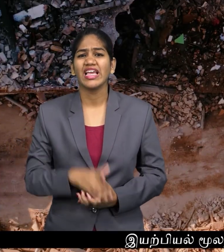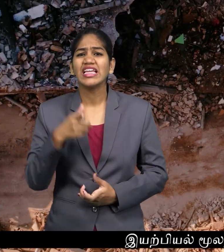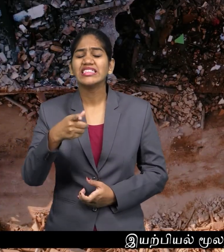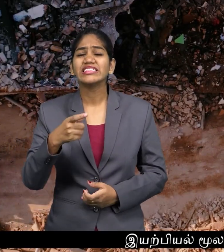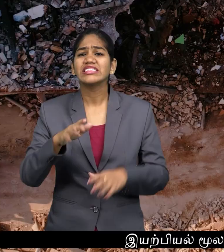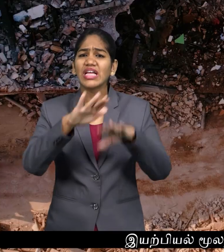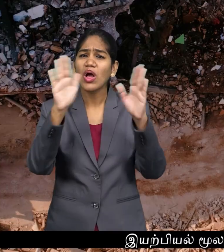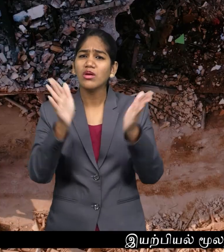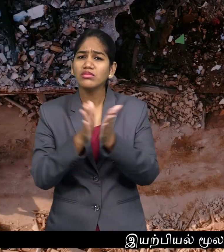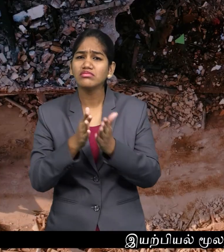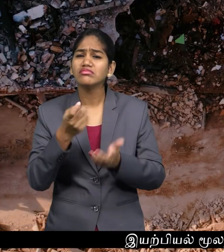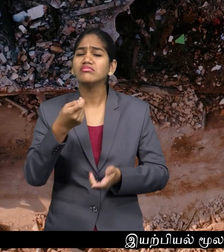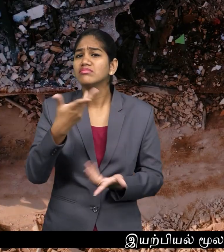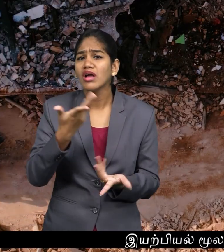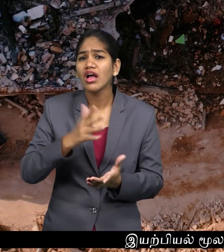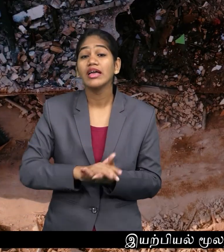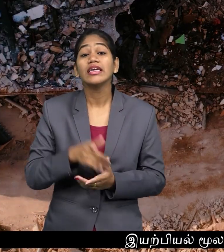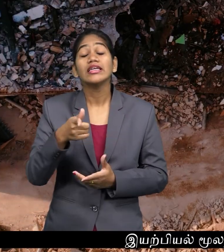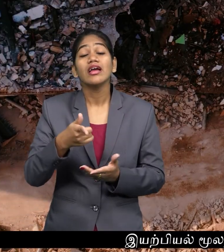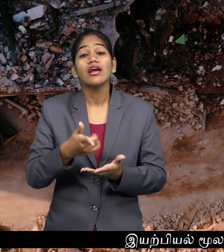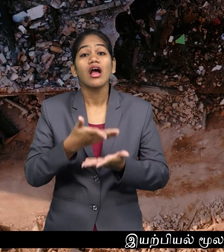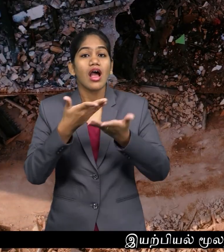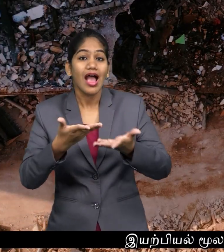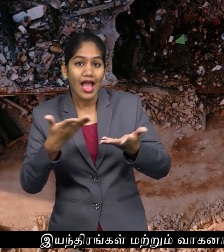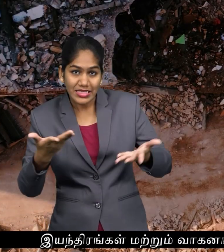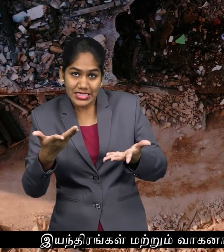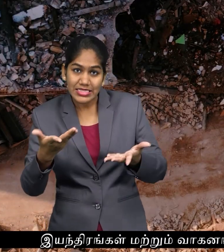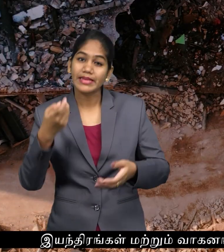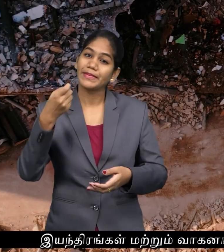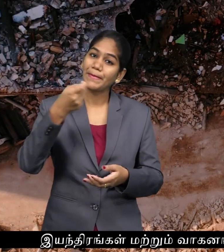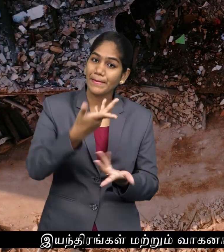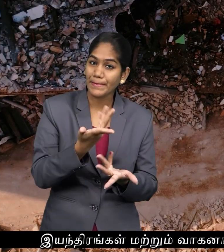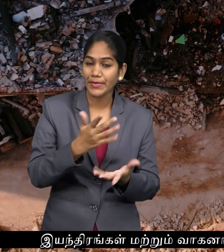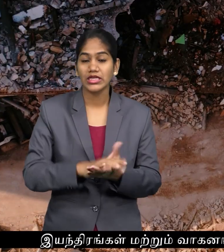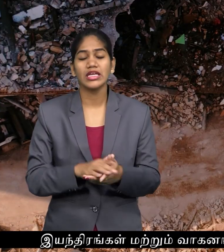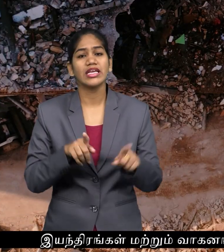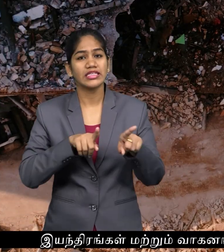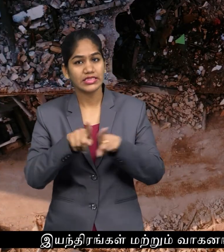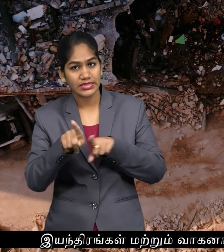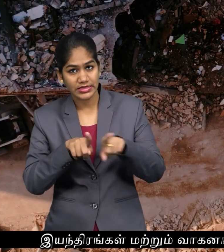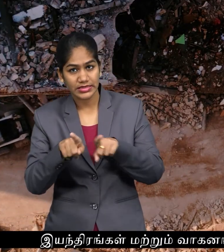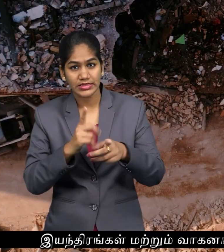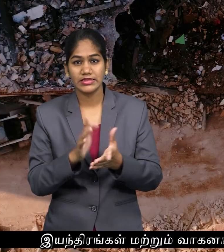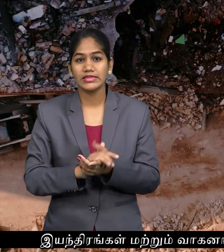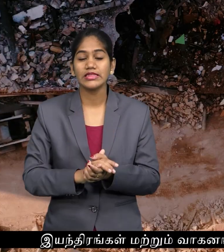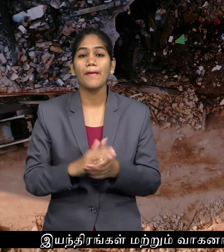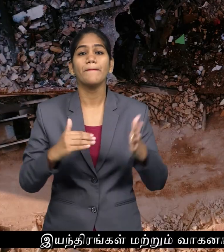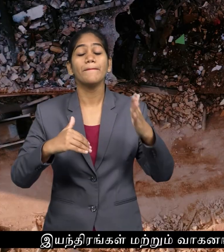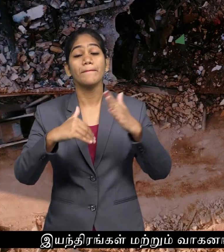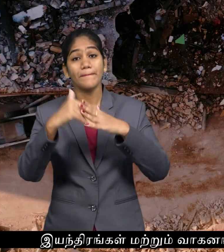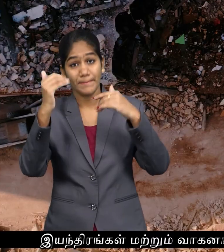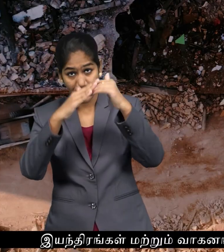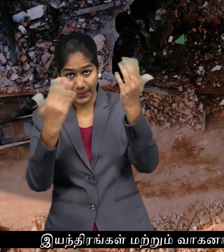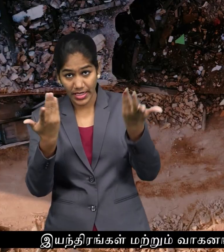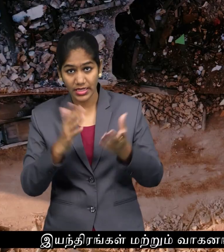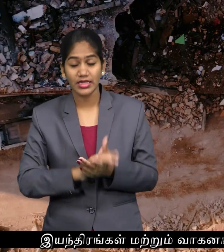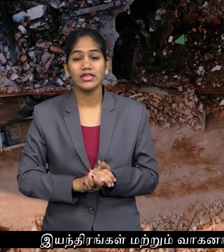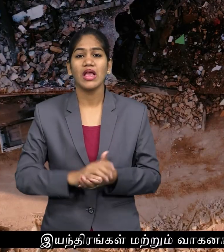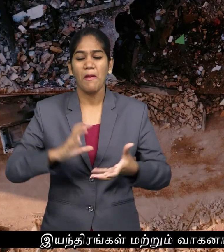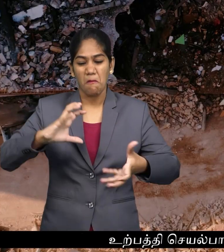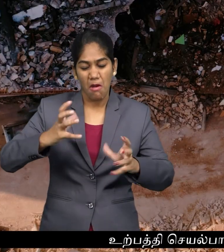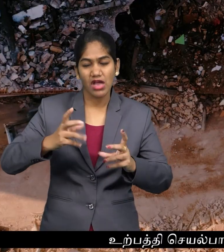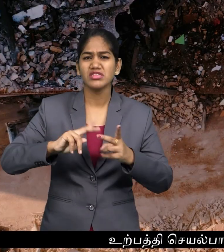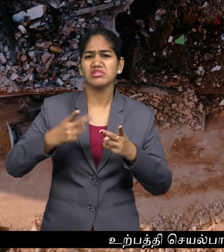இயற்பியல் மூலதனம் என்பது கட்டிடங்கள், இயந்திரங்கள் மற்றும் வாகனங்கள் போன்ற சொத்துக்களை